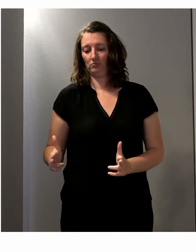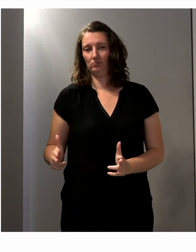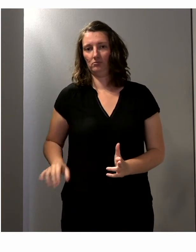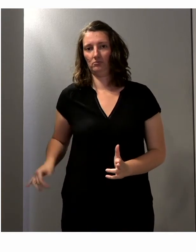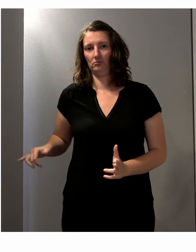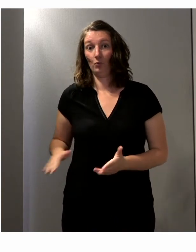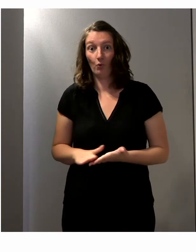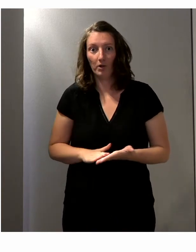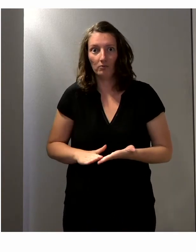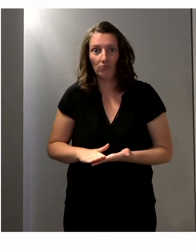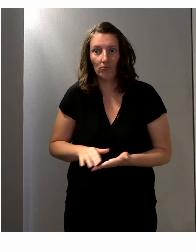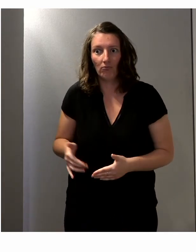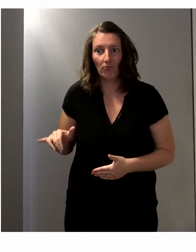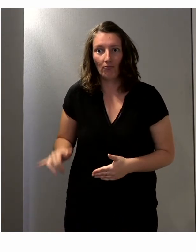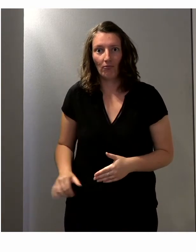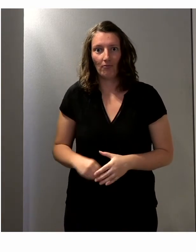excusez-moi.